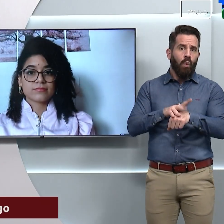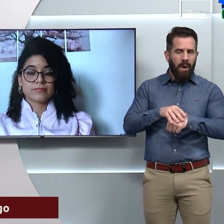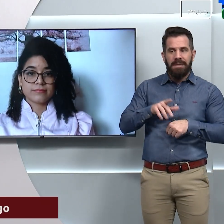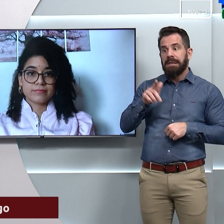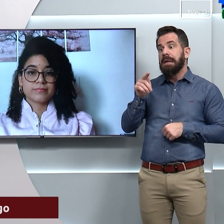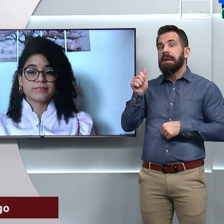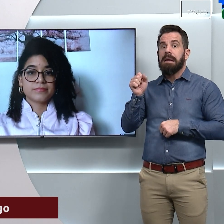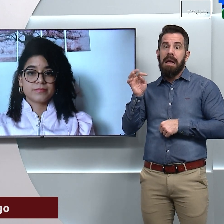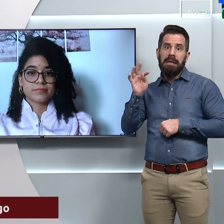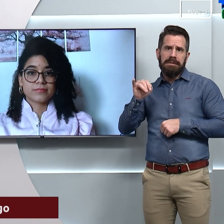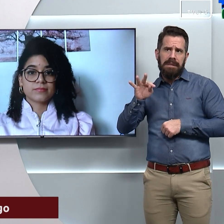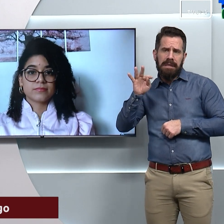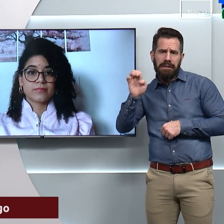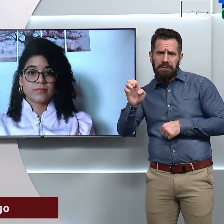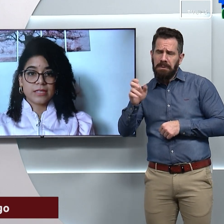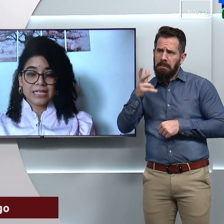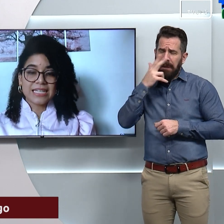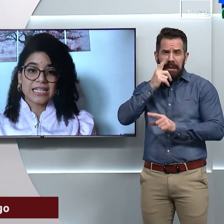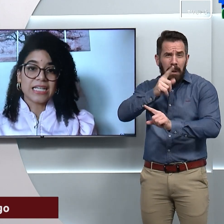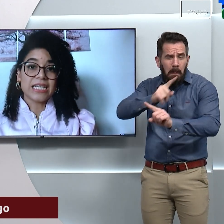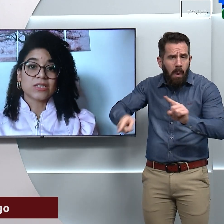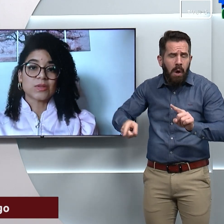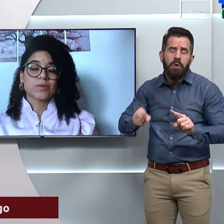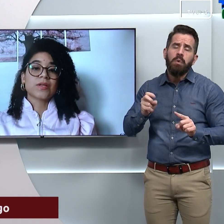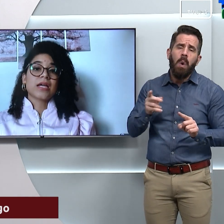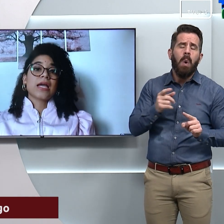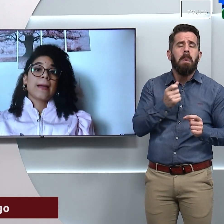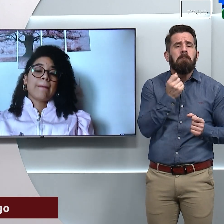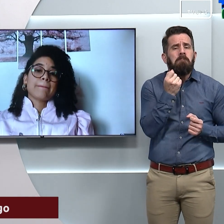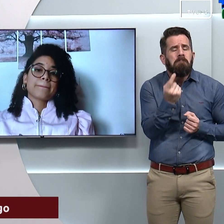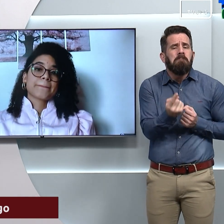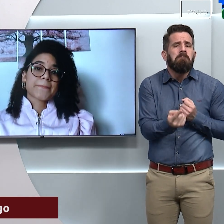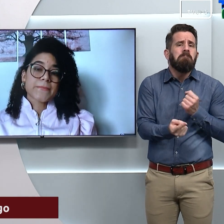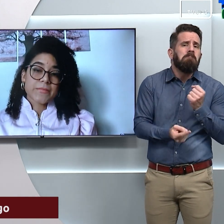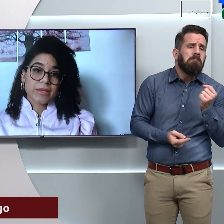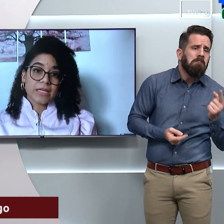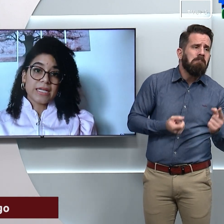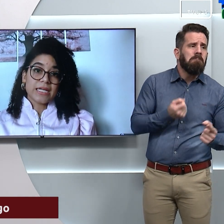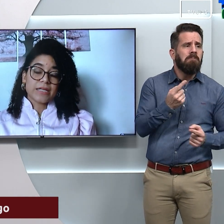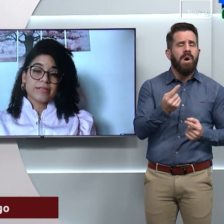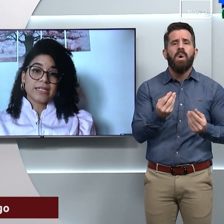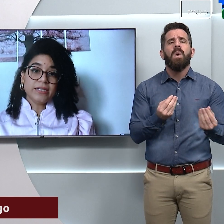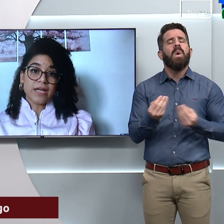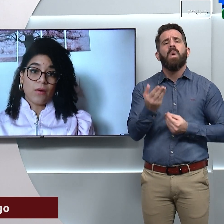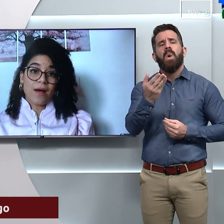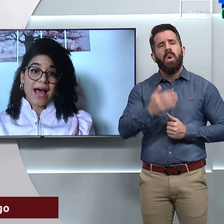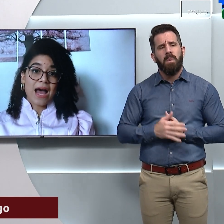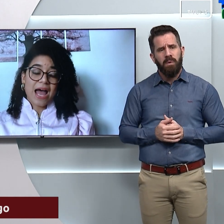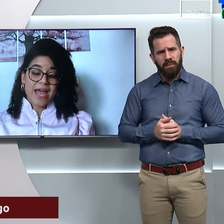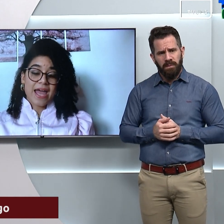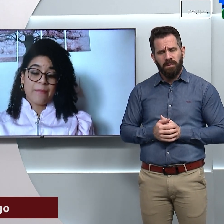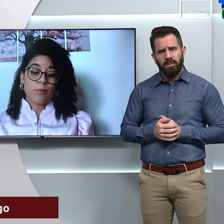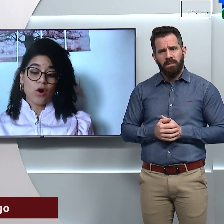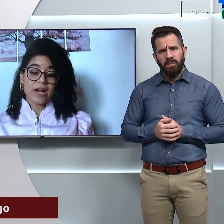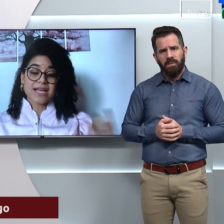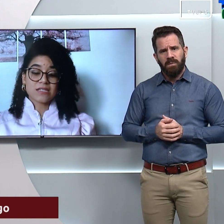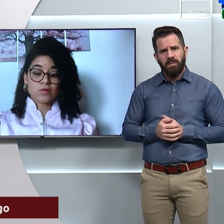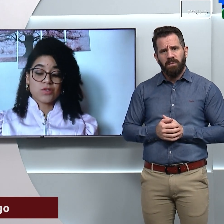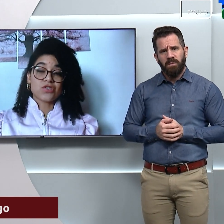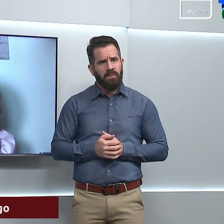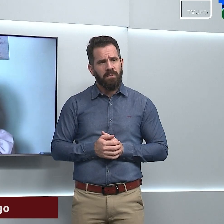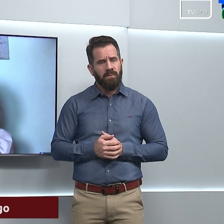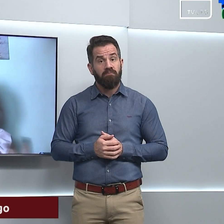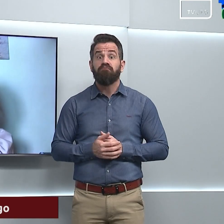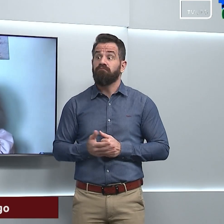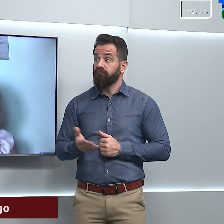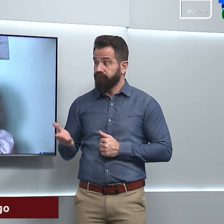consumir ou pode consumir de vez em quando? Como é que seria a melhor maneira de lidar? Então, por essas